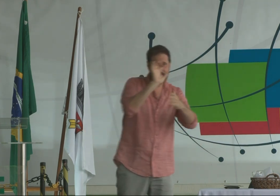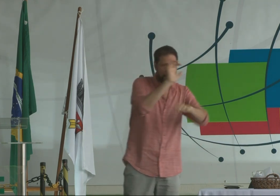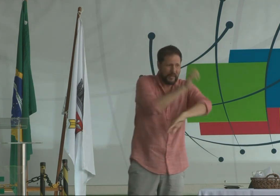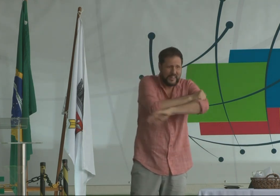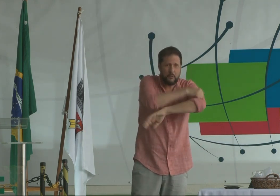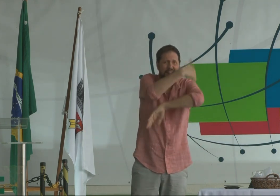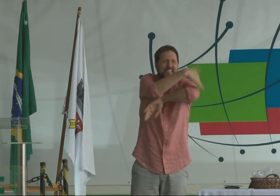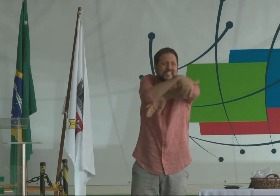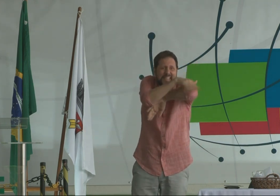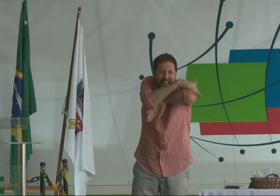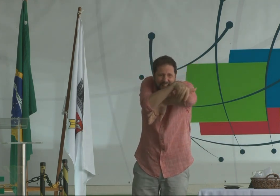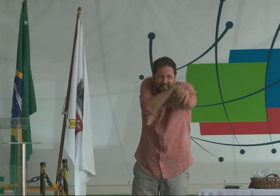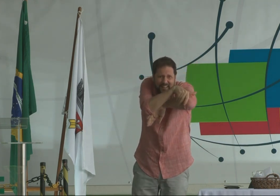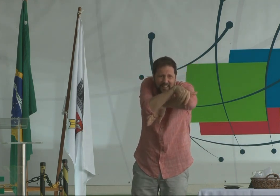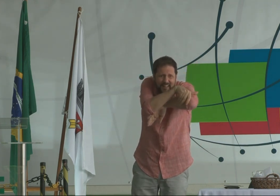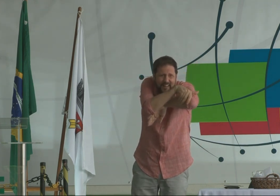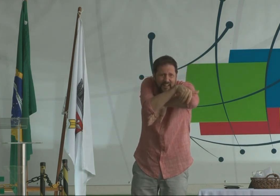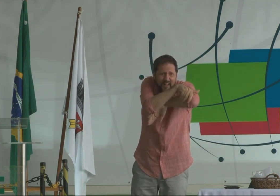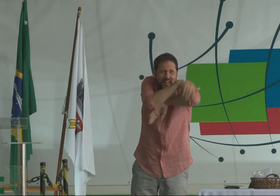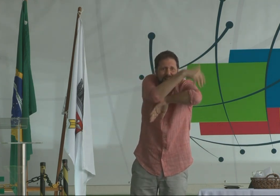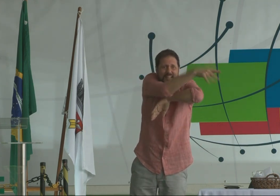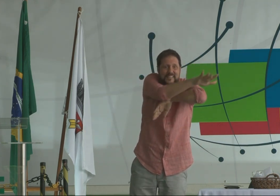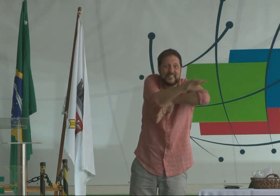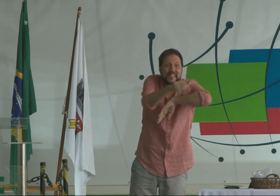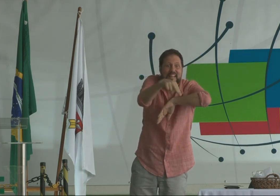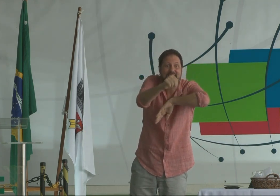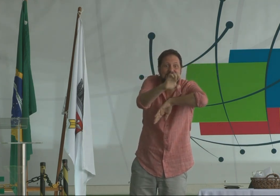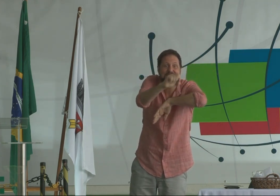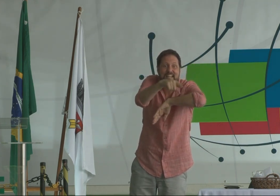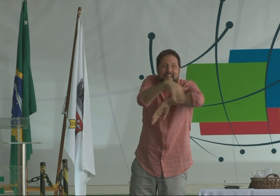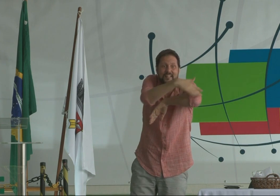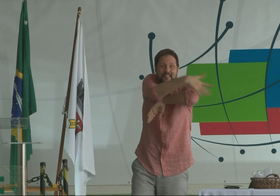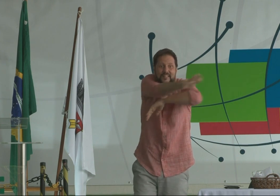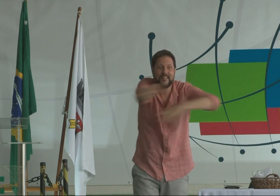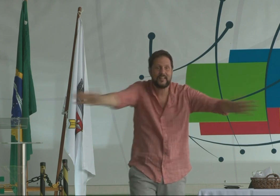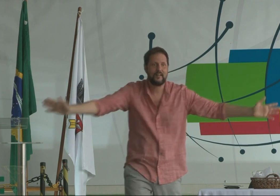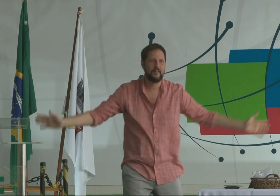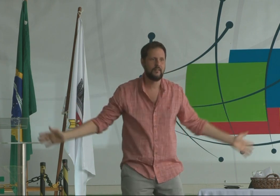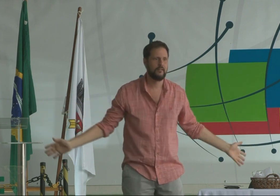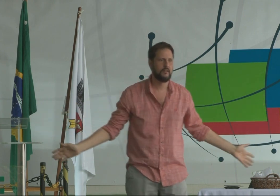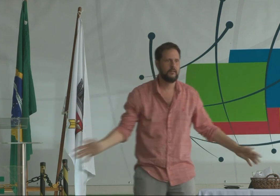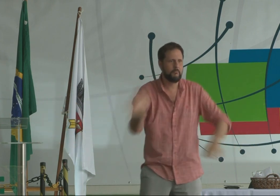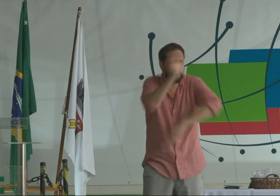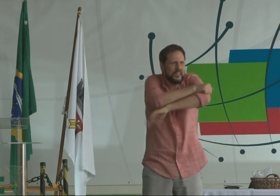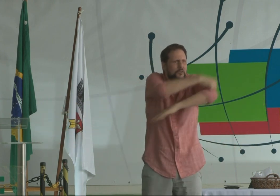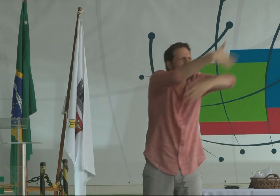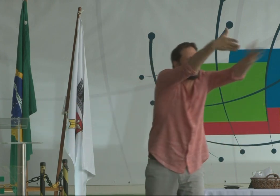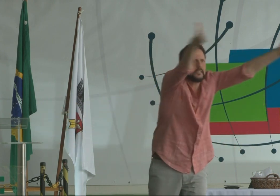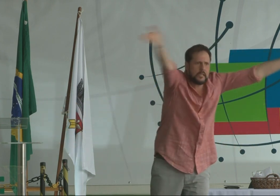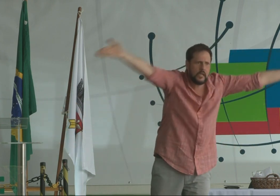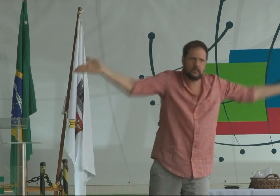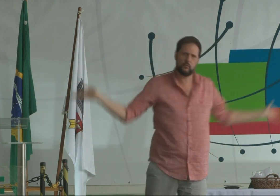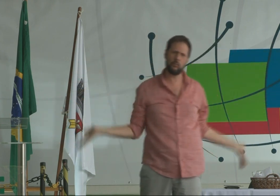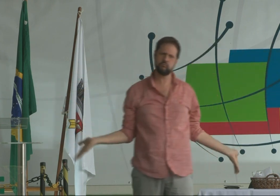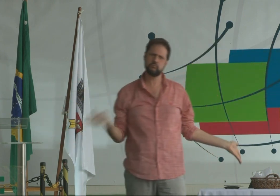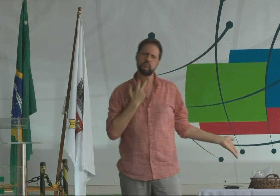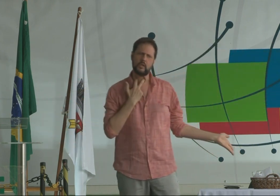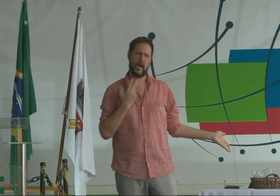isso. Somente matricular na esquina, né? A questão de espalhar os meninos e deixar todo mundo matriculado